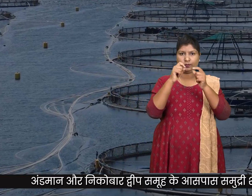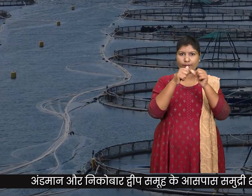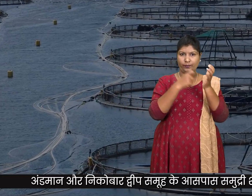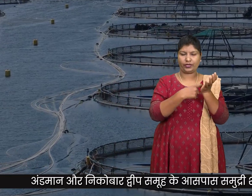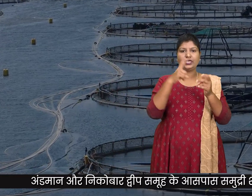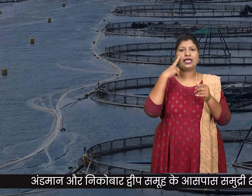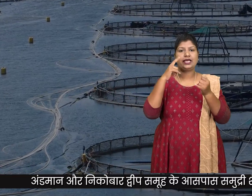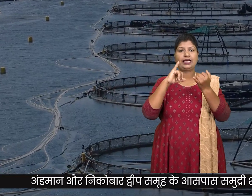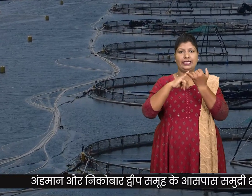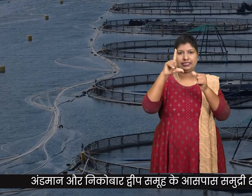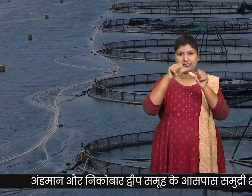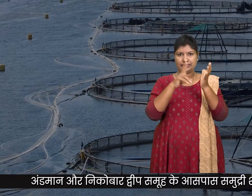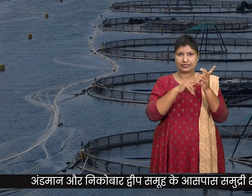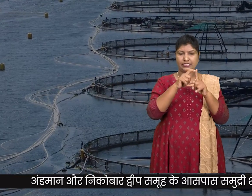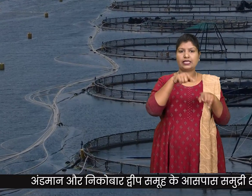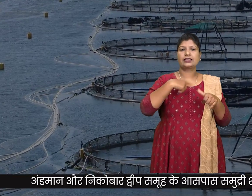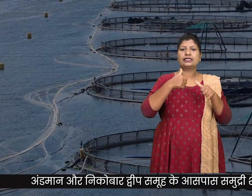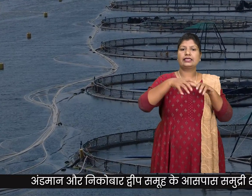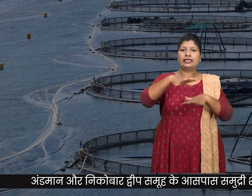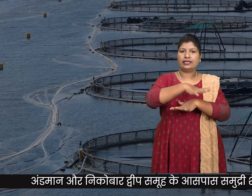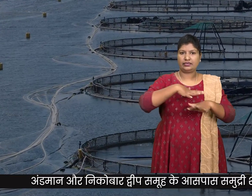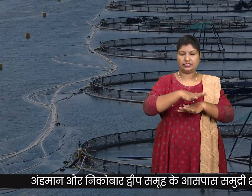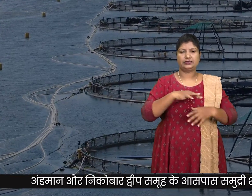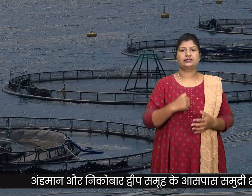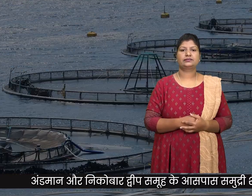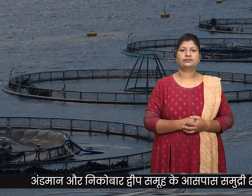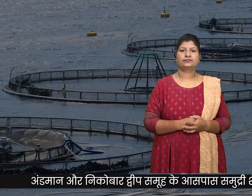समुद्री शैवाल से समृद्ध क्षेत्र है।